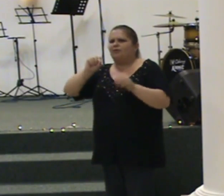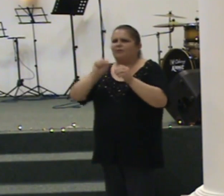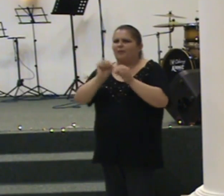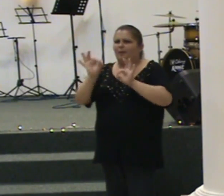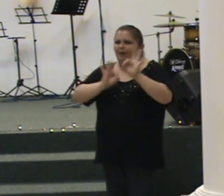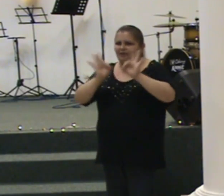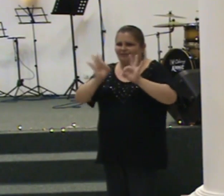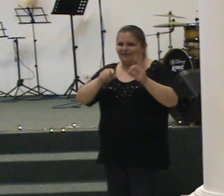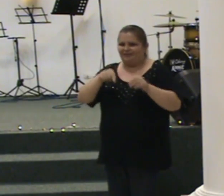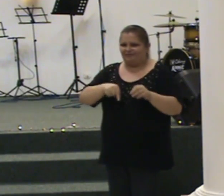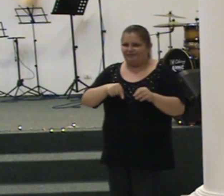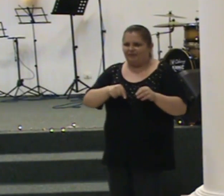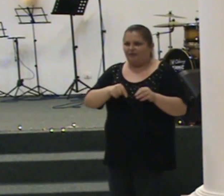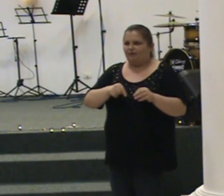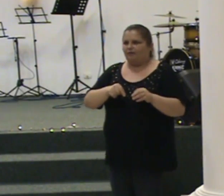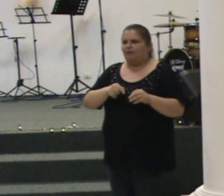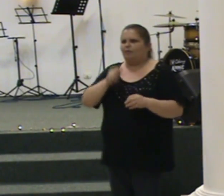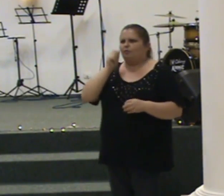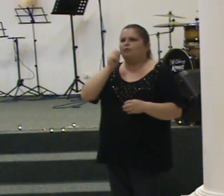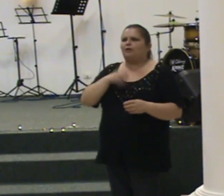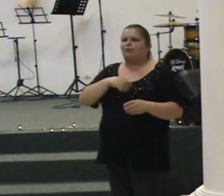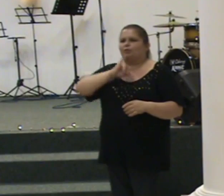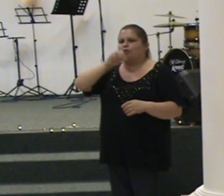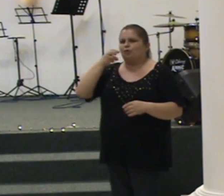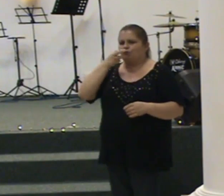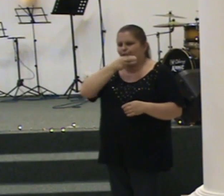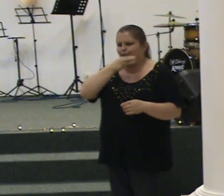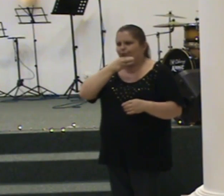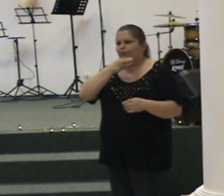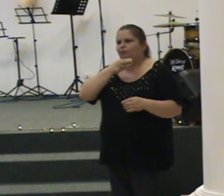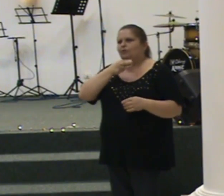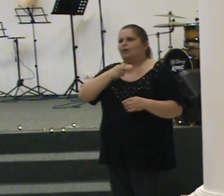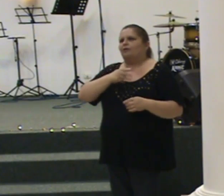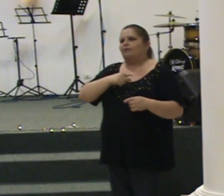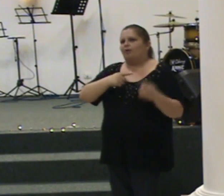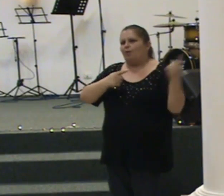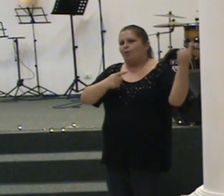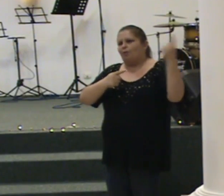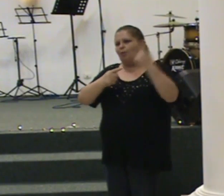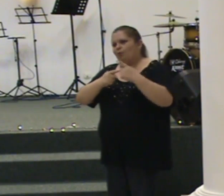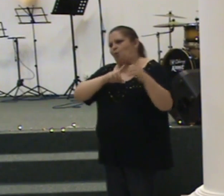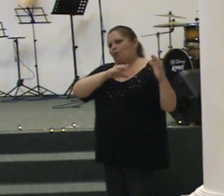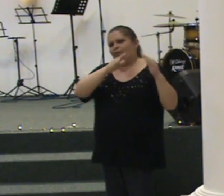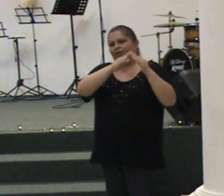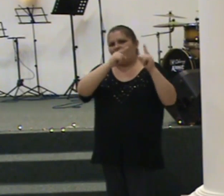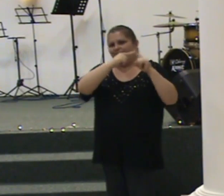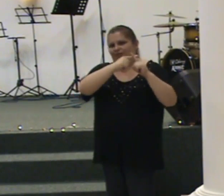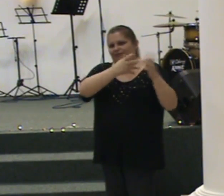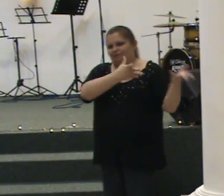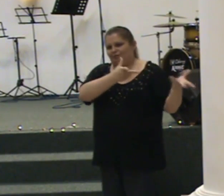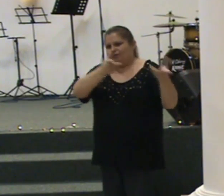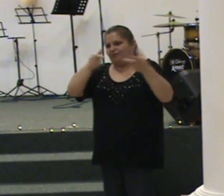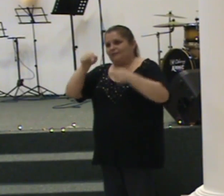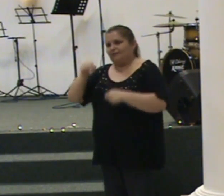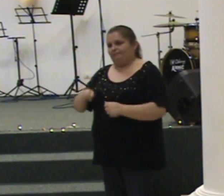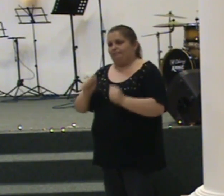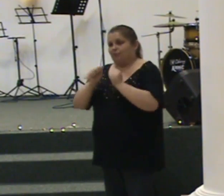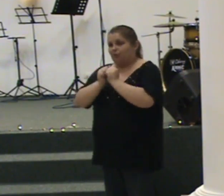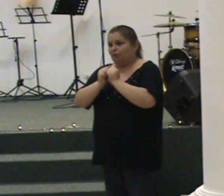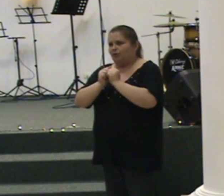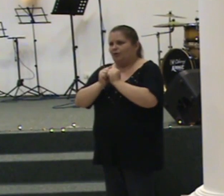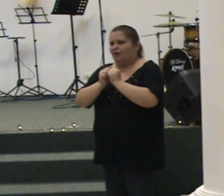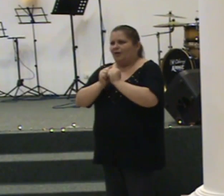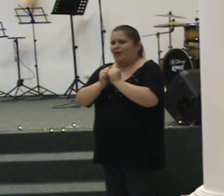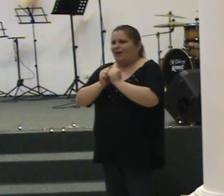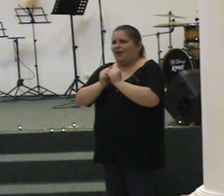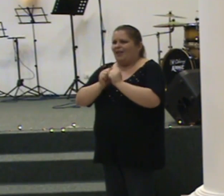evento aqui da entrega do jejum, que nós trouxemos a igreja de Sorocaba aqui junto conosco, ela estava